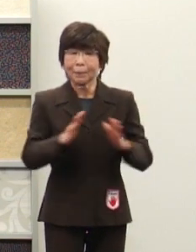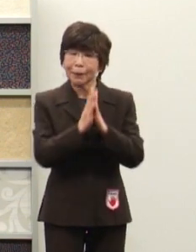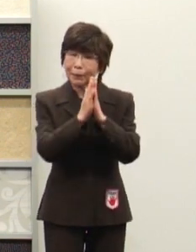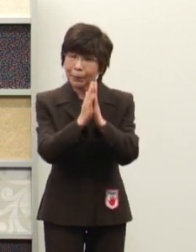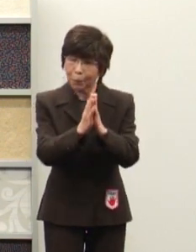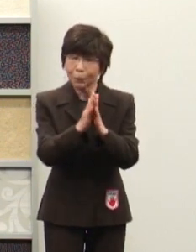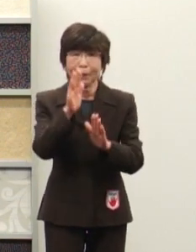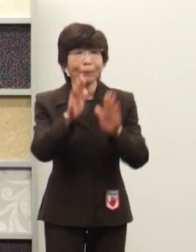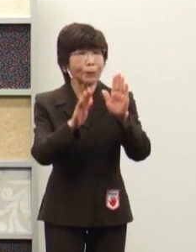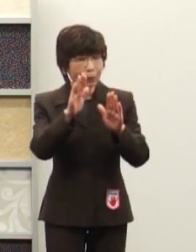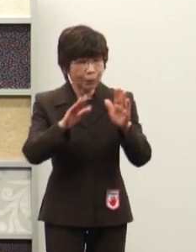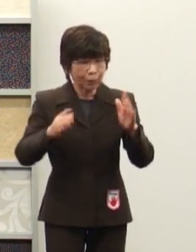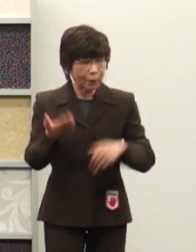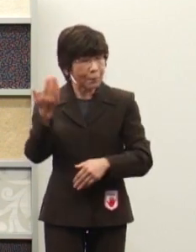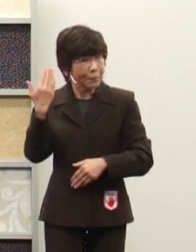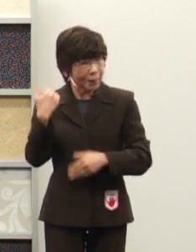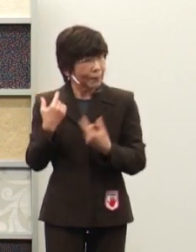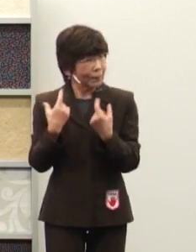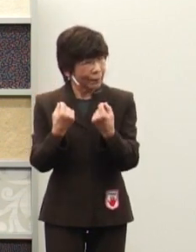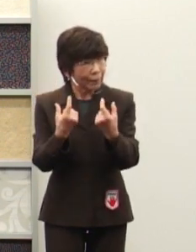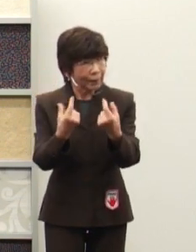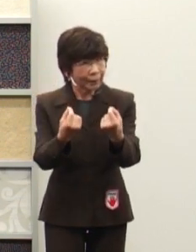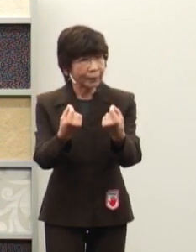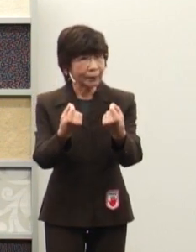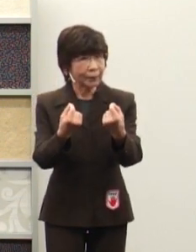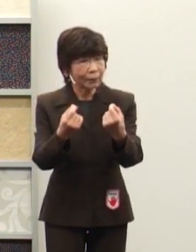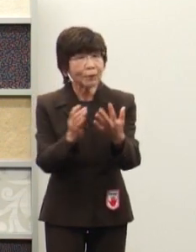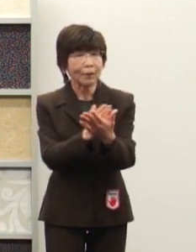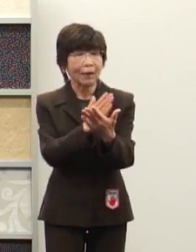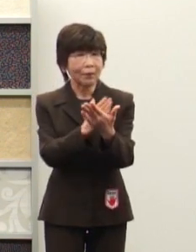状況ではなかろうと、こう判断しています。 なる